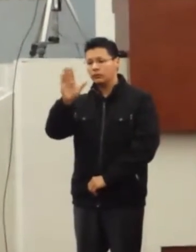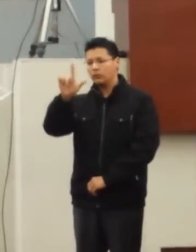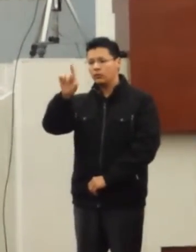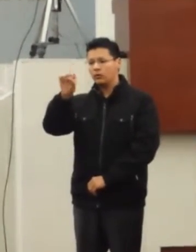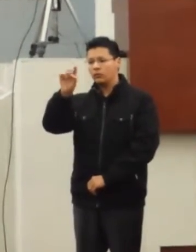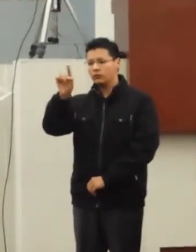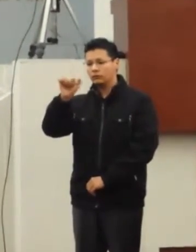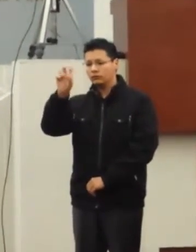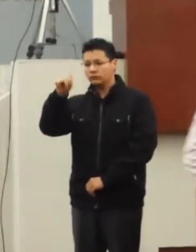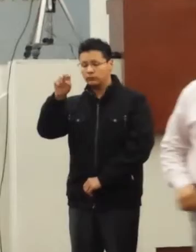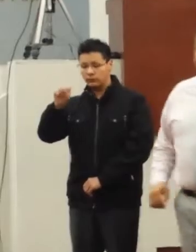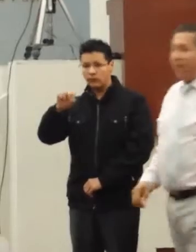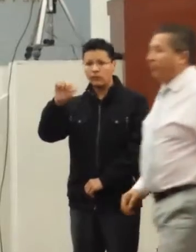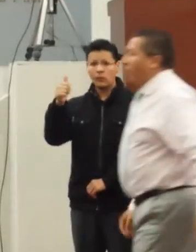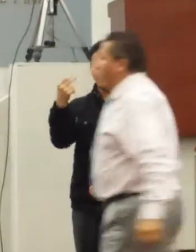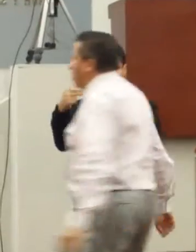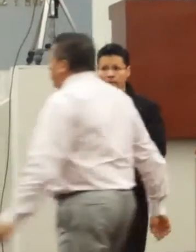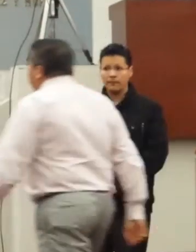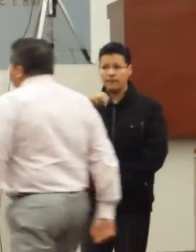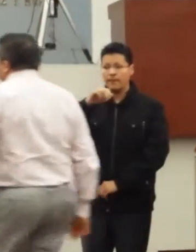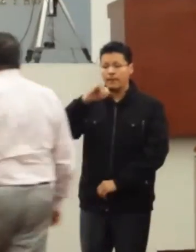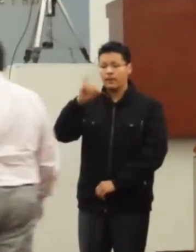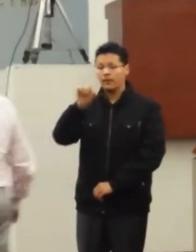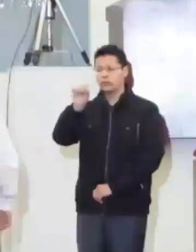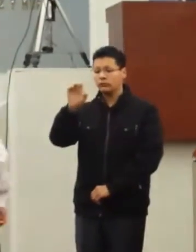social francisco y 10a